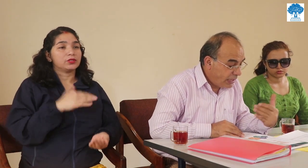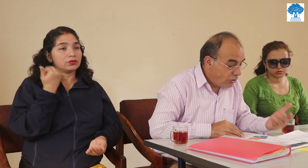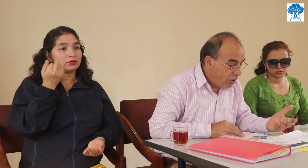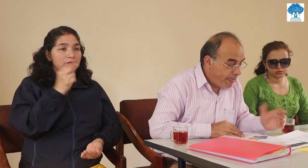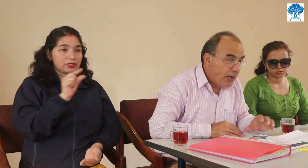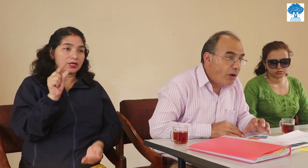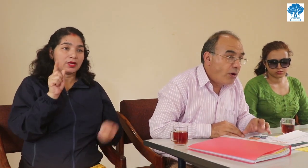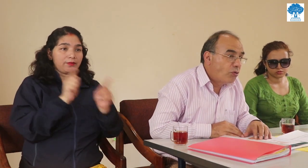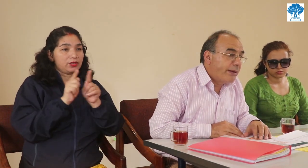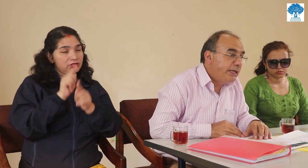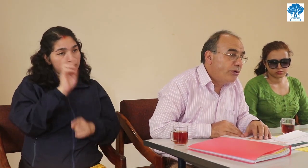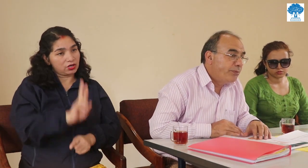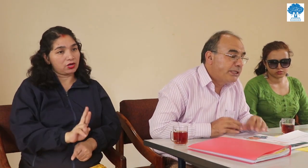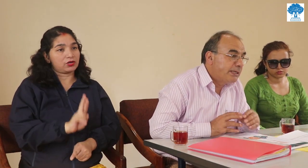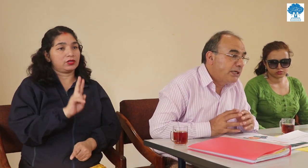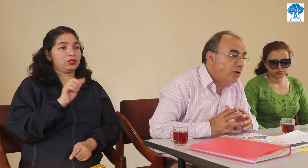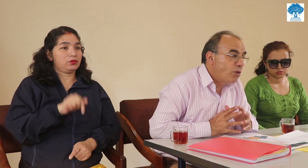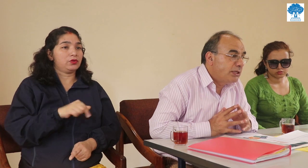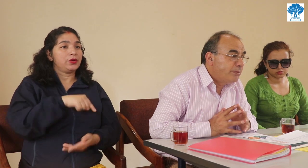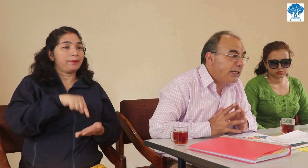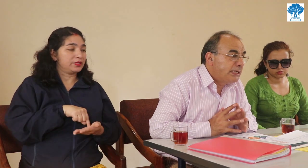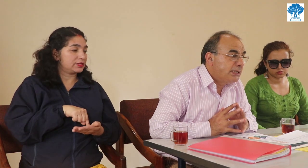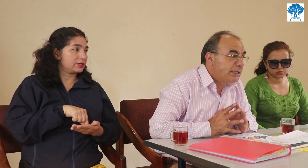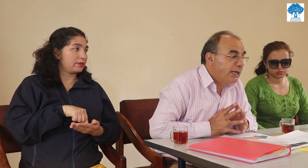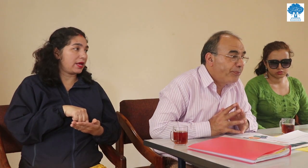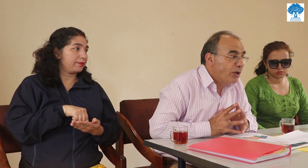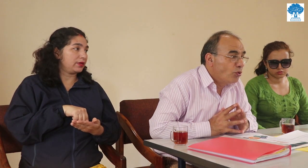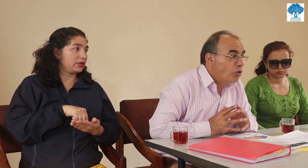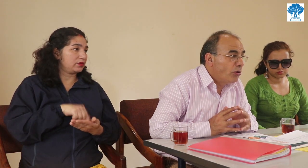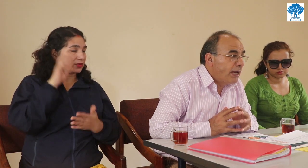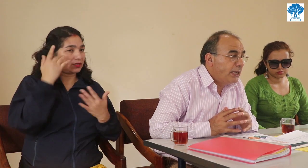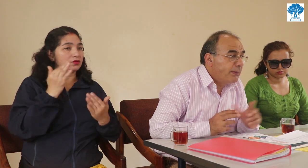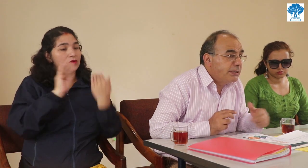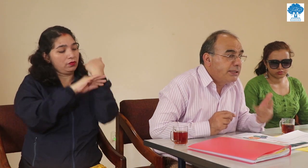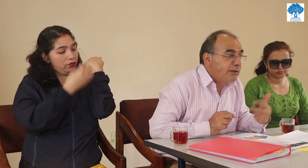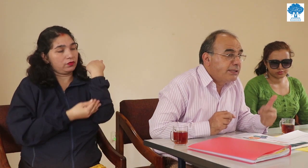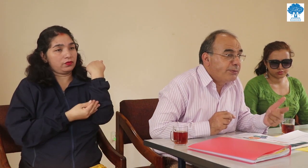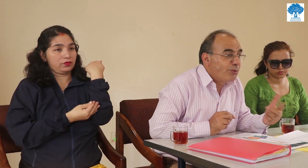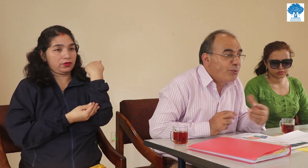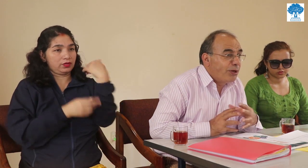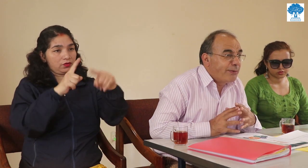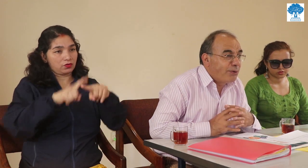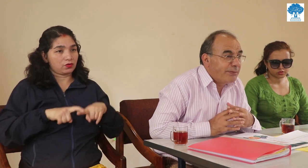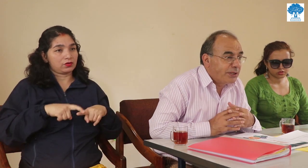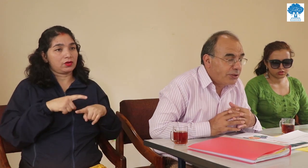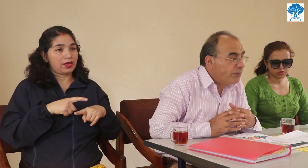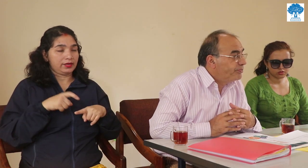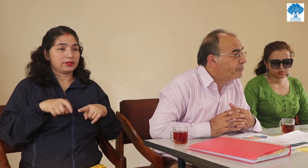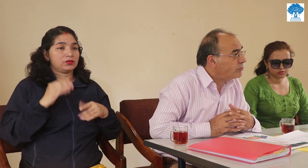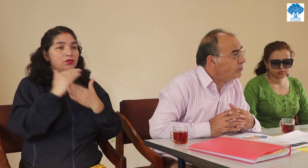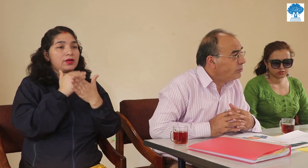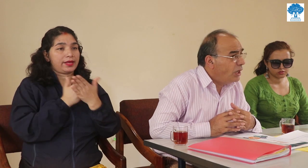कुरा छ. अब अर्को हामीले यो बिचमा चाहिँ अनवान्टेड प्रेग्नेन्सी चाहिँ रोक्नको लागि इमर्जेन्सी कन्ट्रासेप्सनको प्रोग्रामहरू हामीसँग